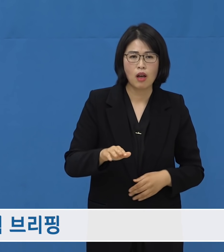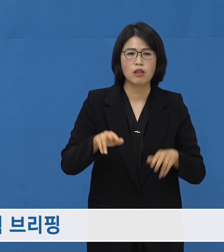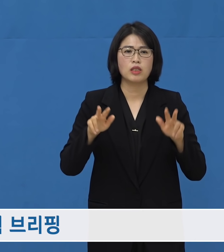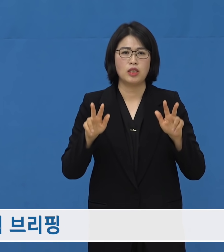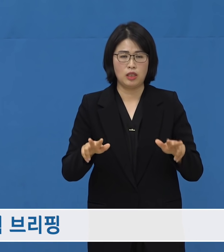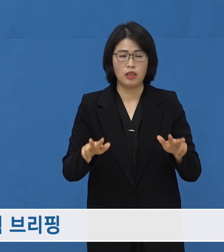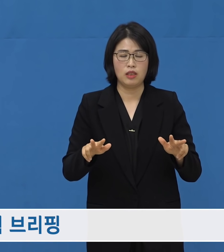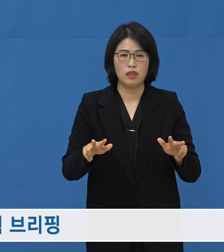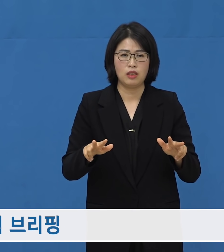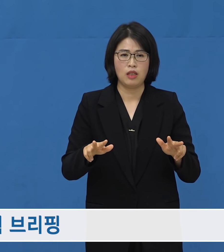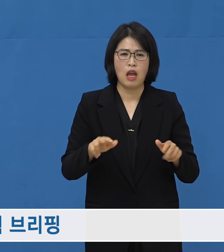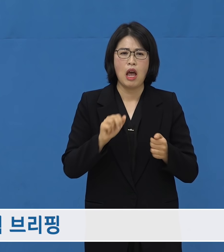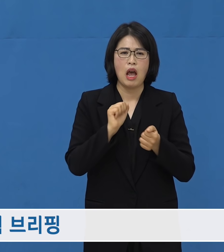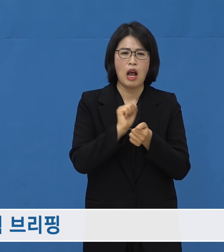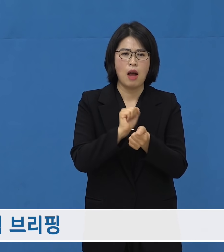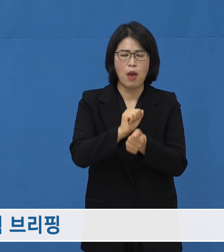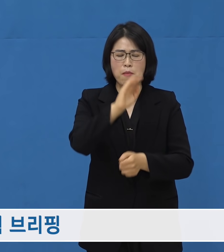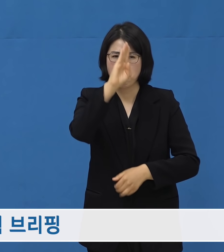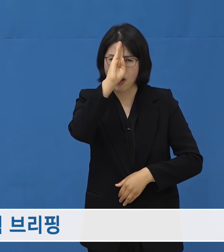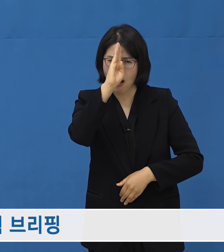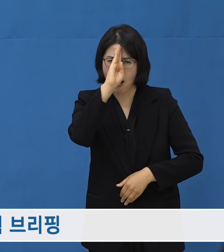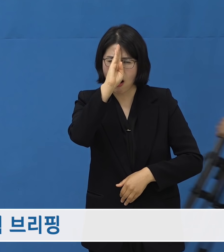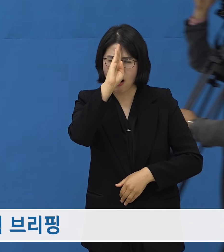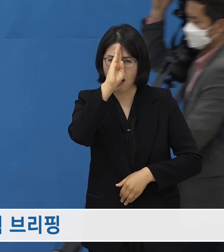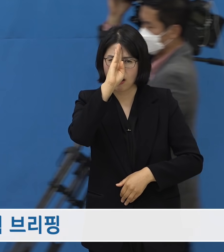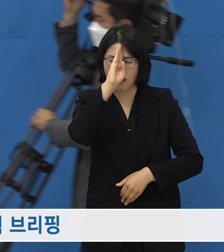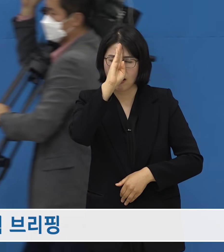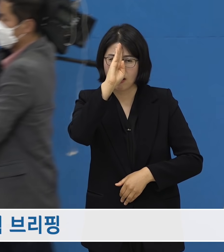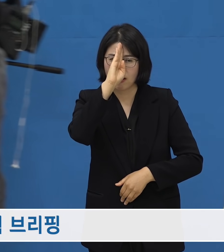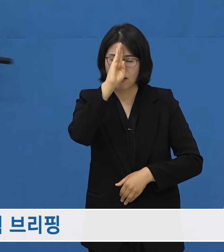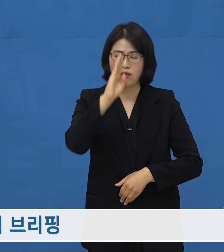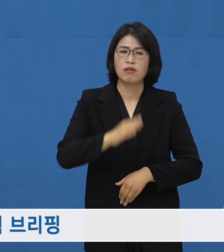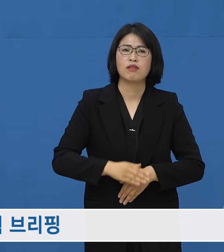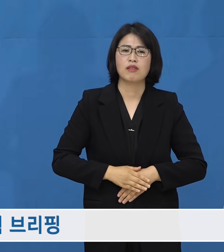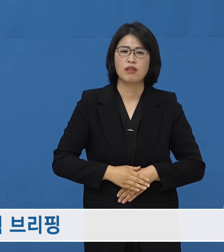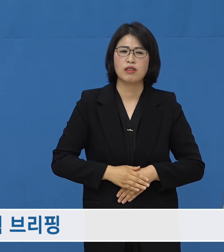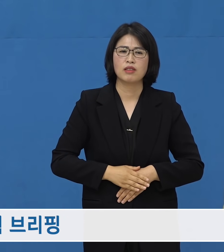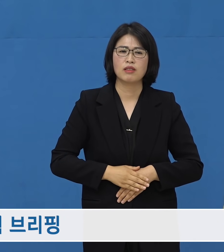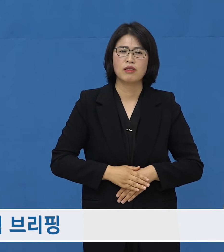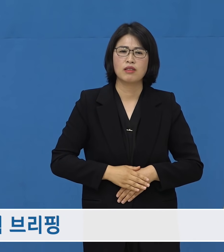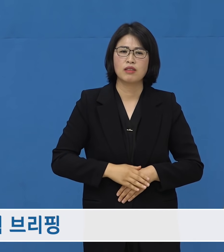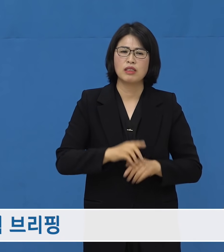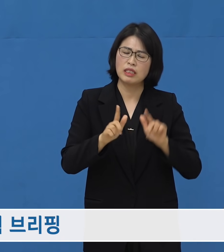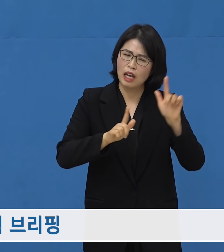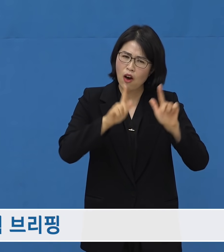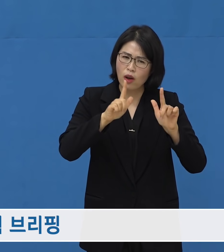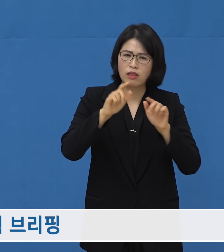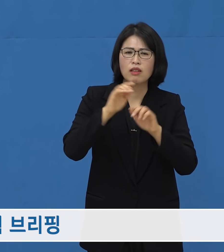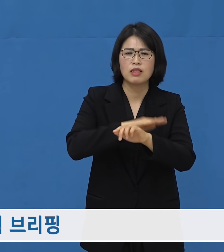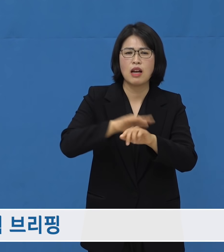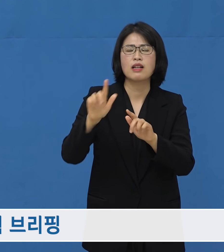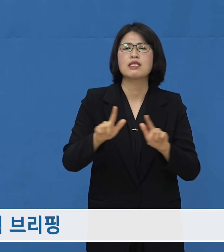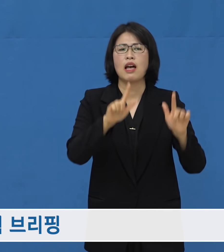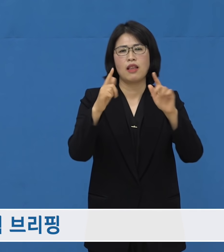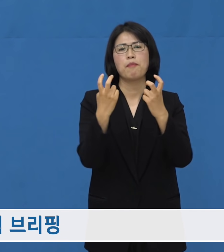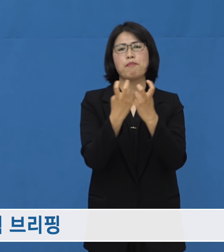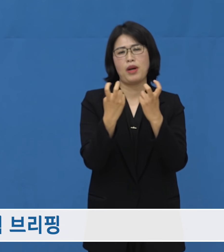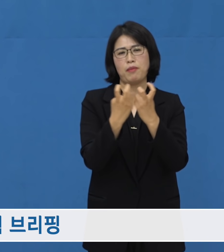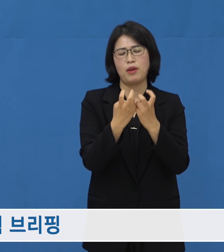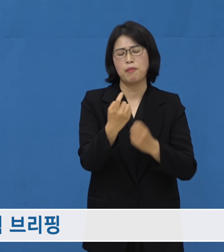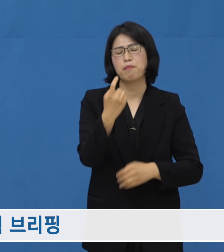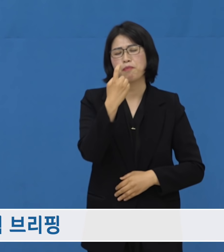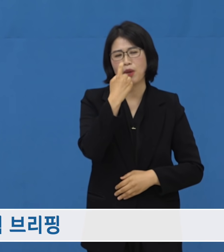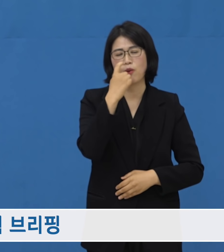이제는 감염병과 공존하면서 안전하게 잘 살아갈 수 있는 방법을 배울